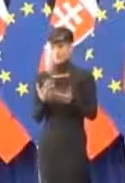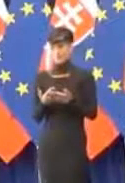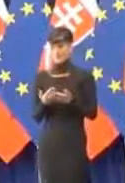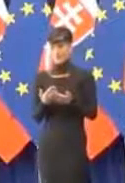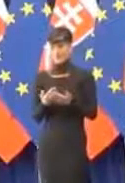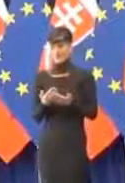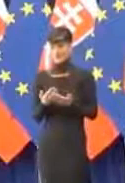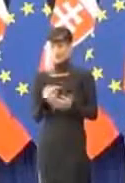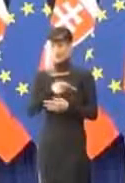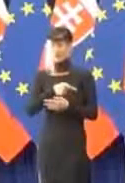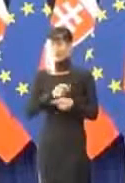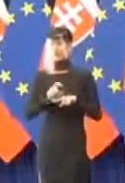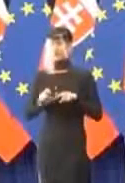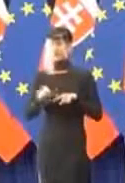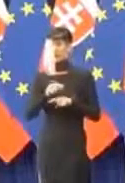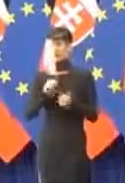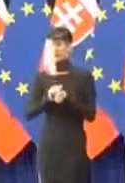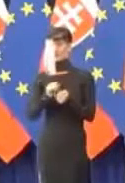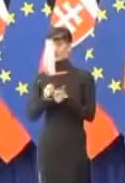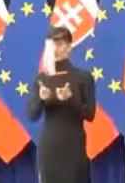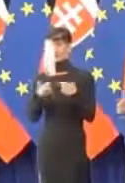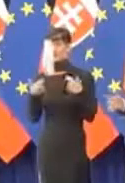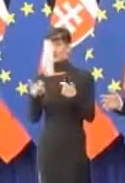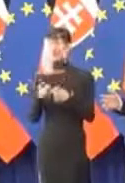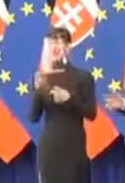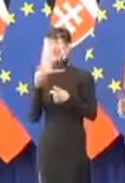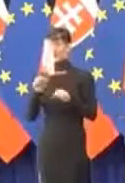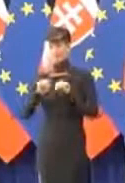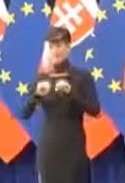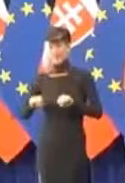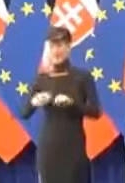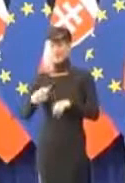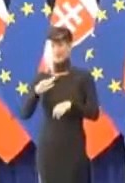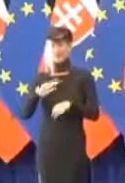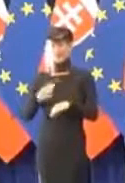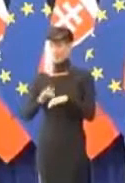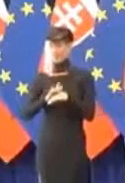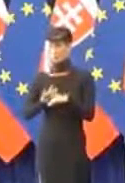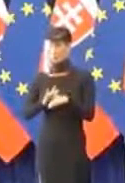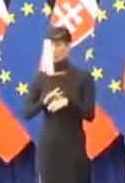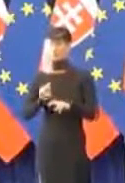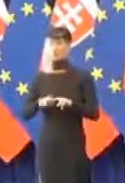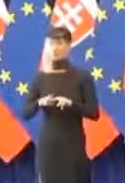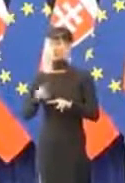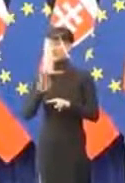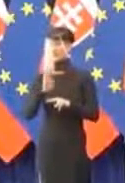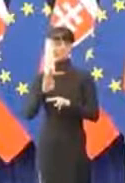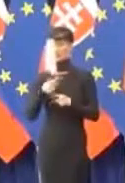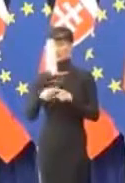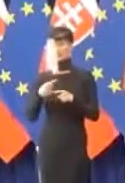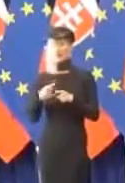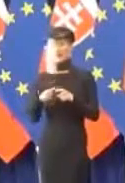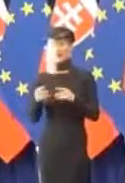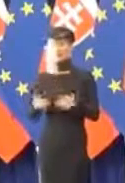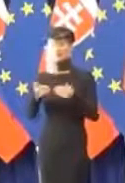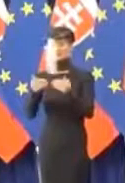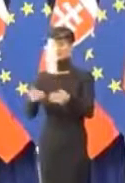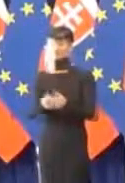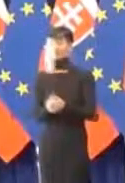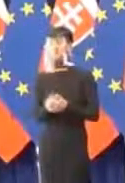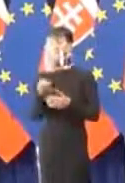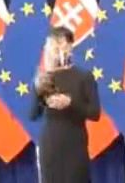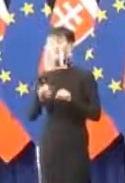banky, tak dnes by tu nestáli a nepovedali by, že dokážu urobiť takéto obrovské gesto pre ľudí. Ak by boli banky v